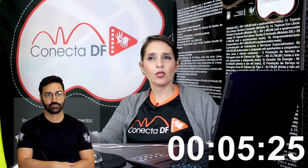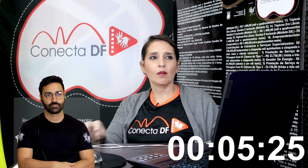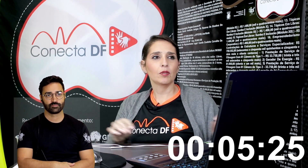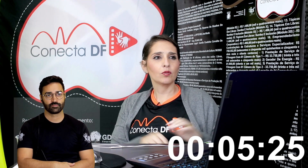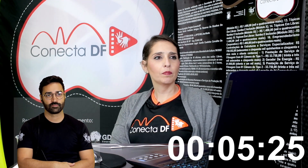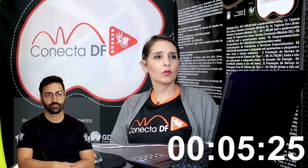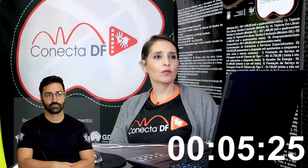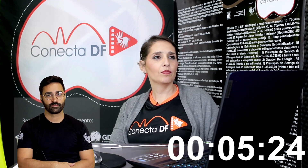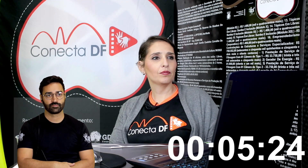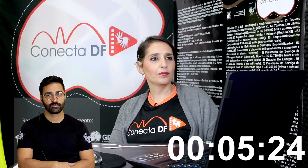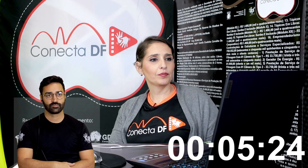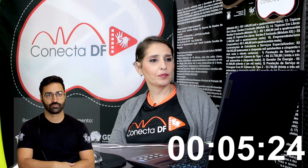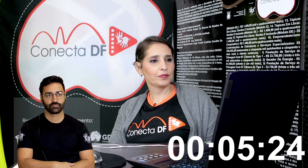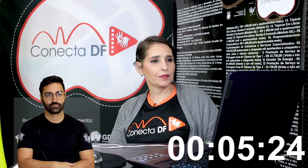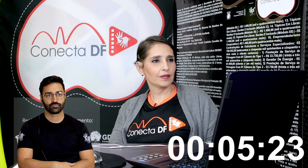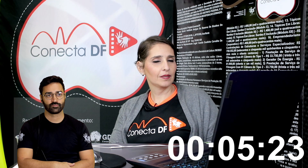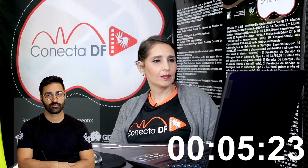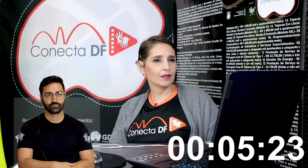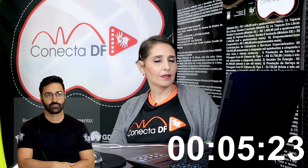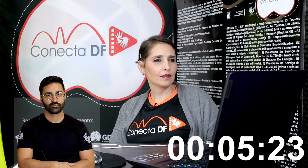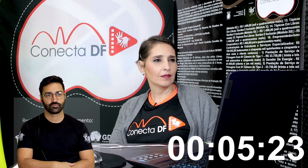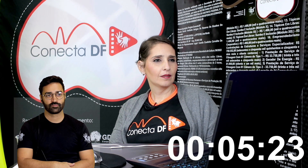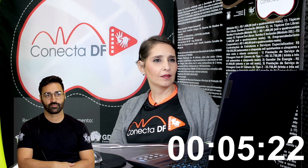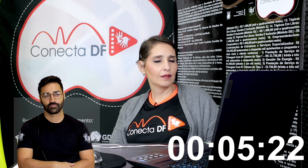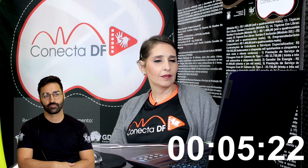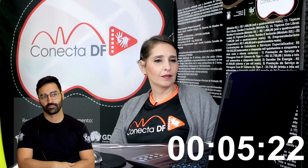Vamos achar a mão do povo.